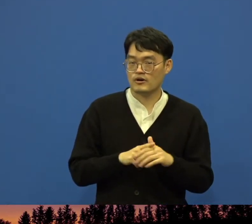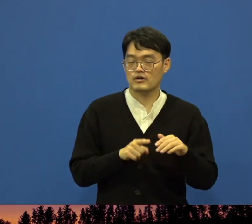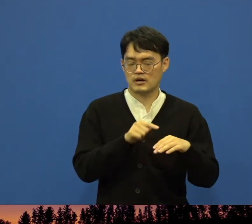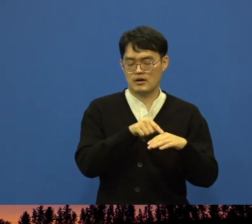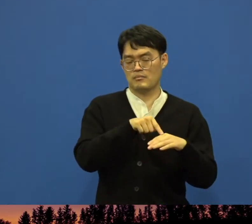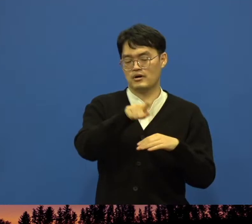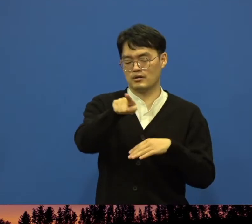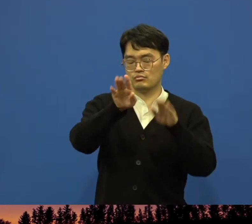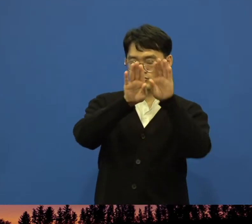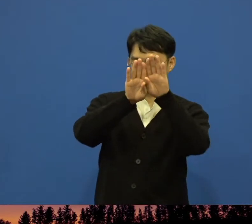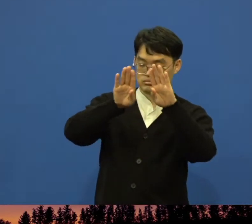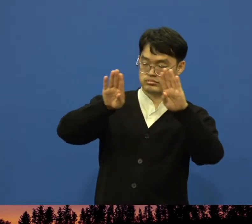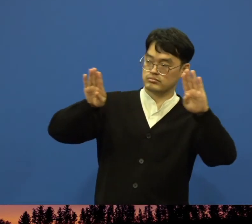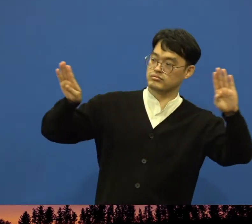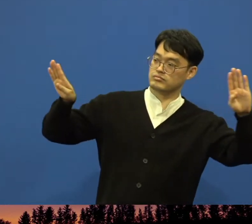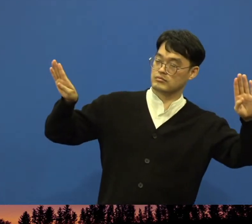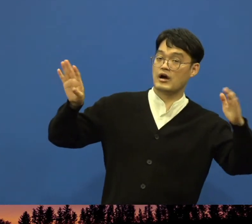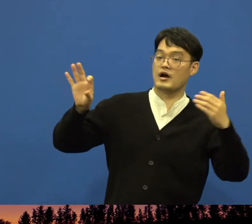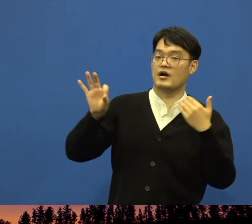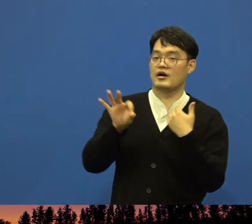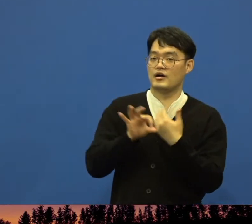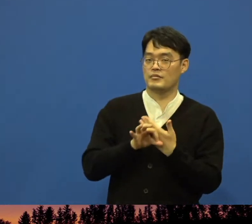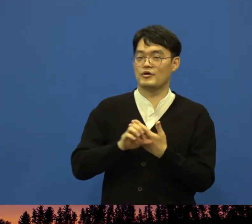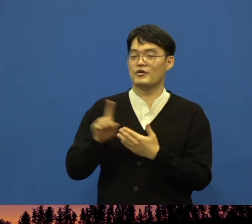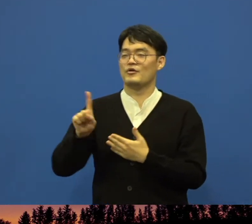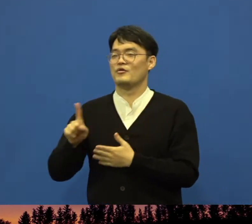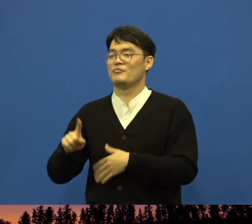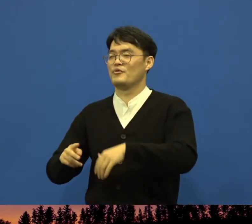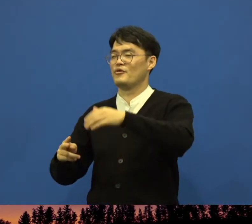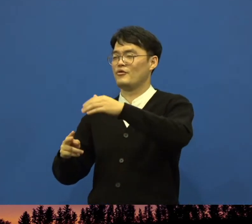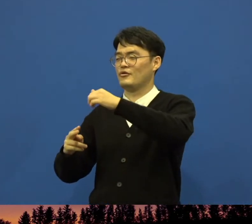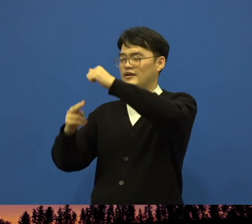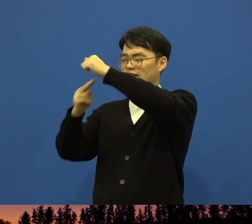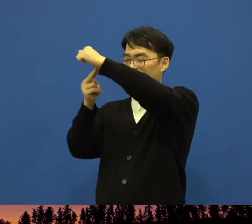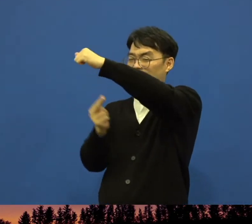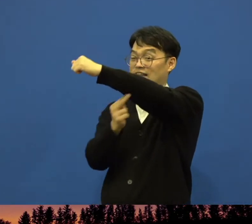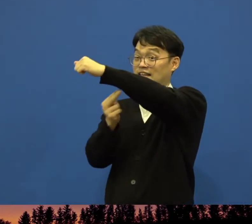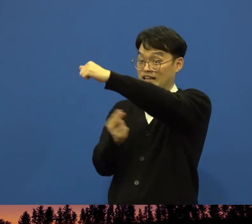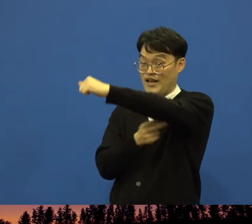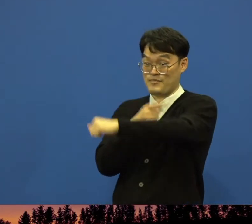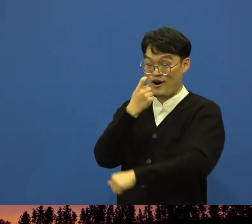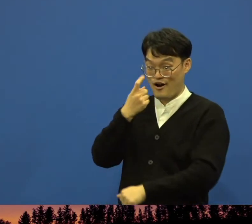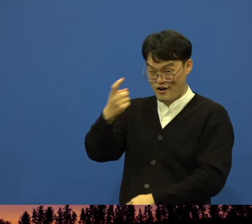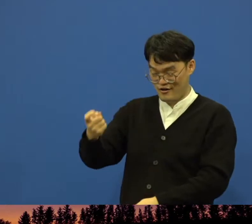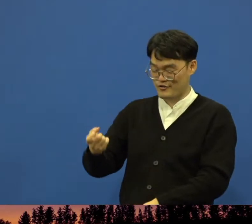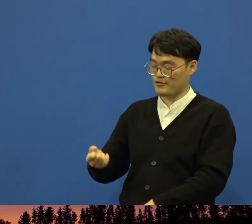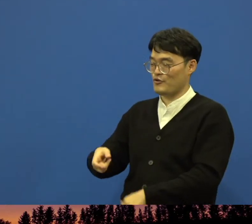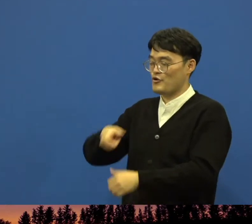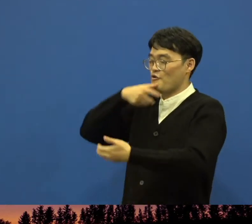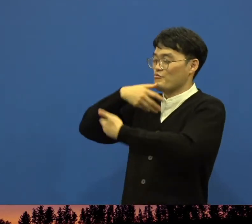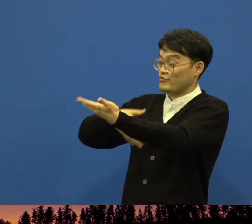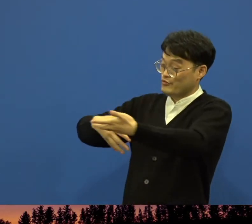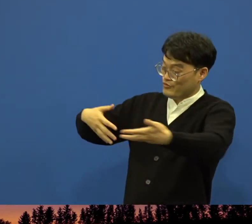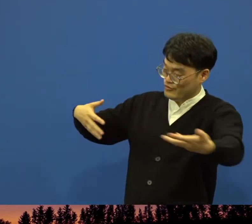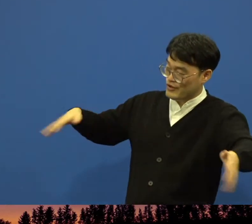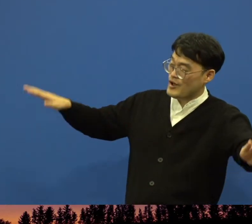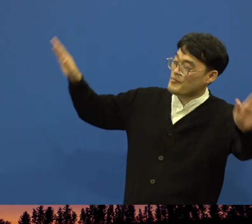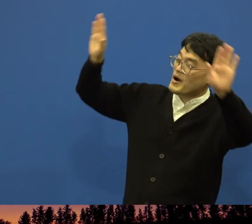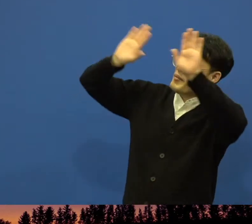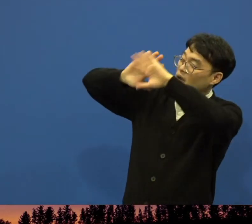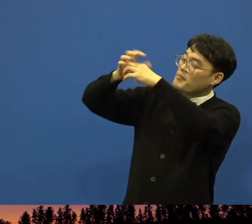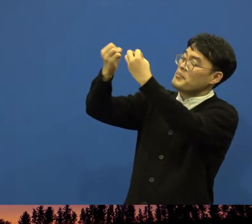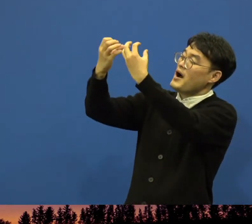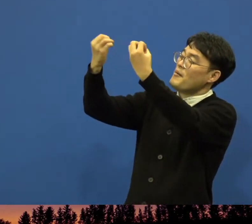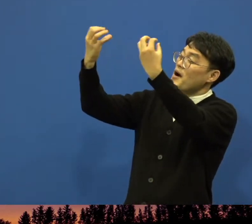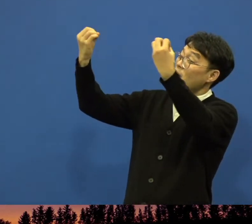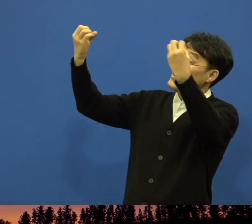문을 열어주는데 딱 나오면요, 그 촤바 브릿지와 함께 그 보타닉 가든 그 야경과 함께 상상을